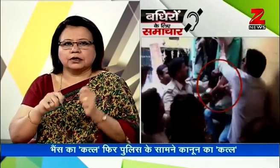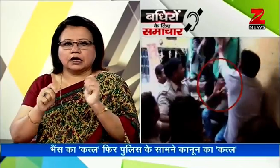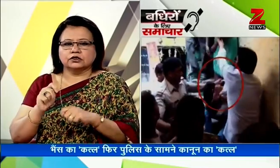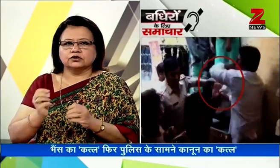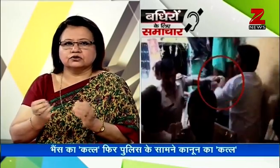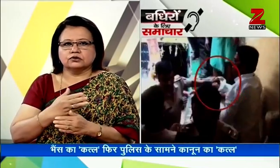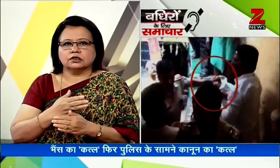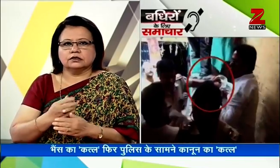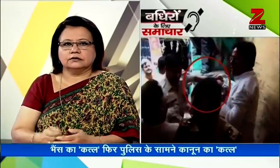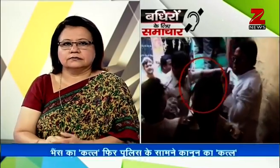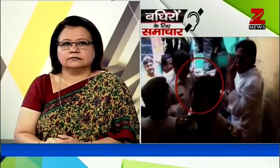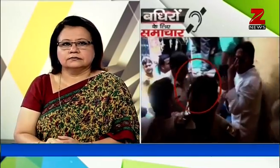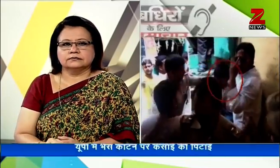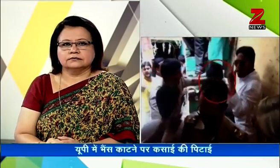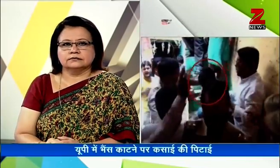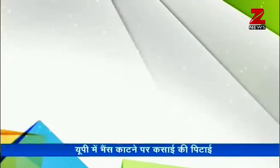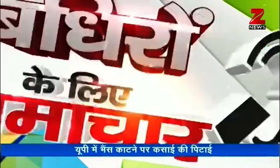पिटाई कर दी।